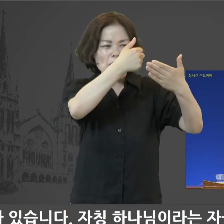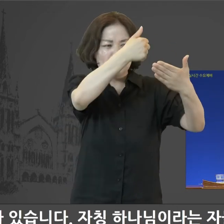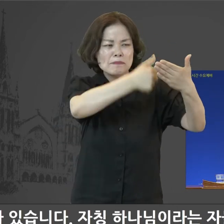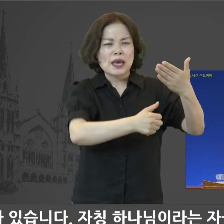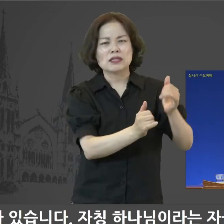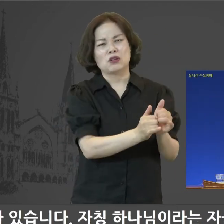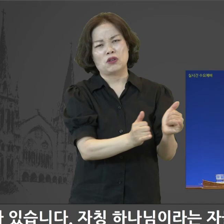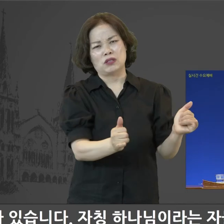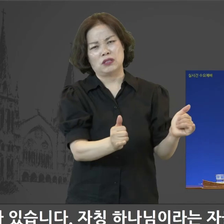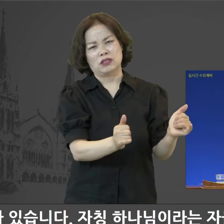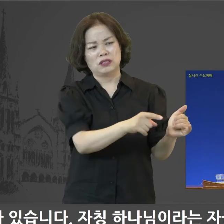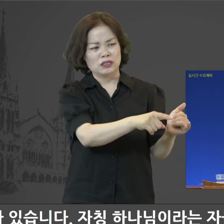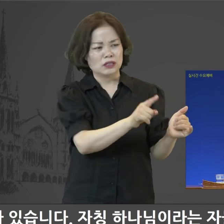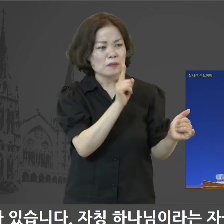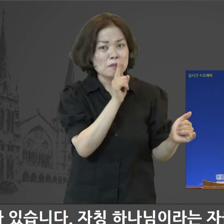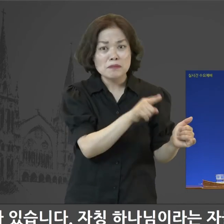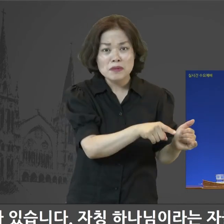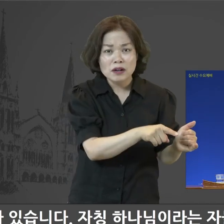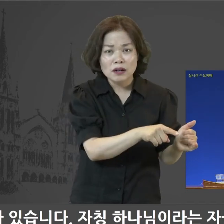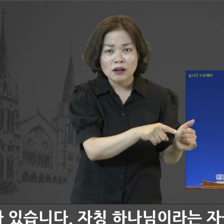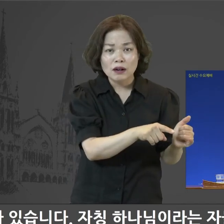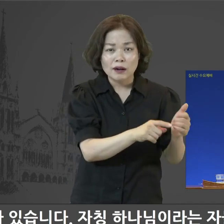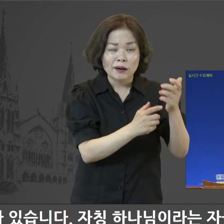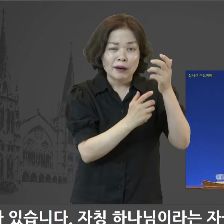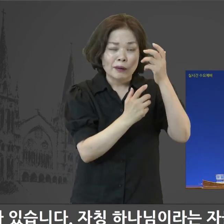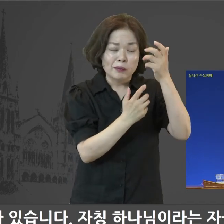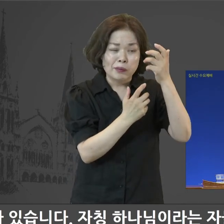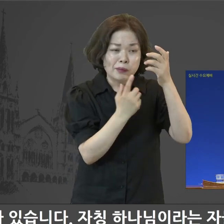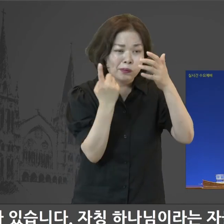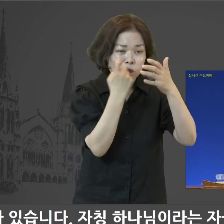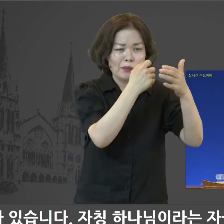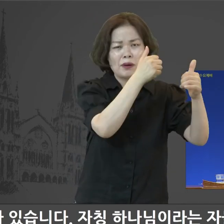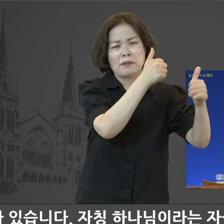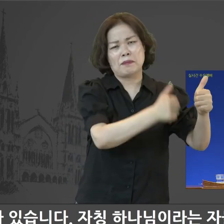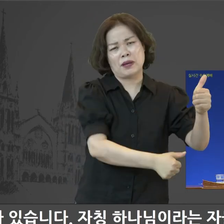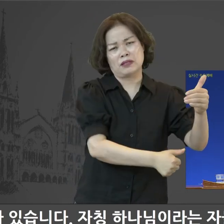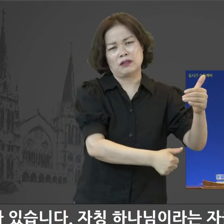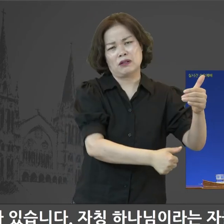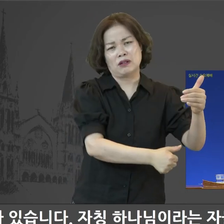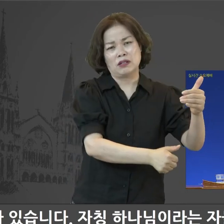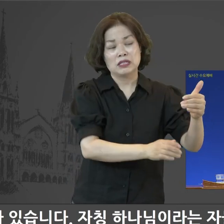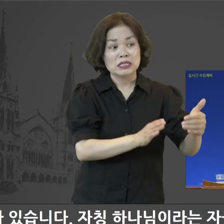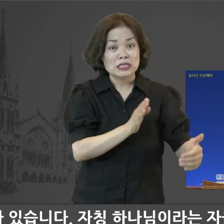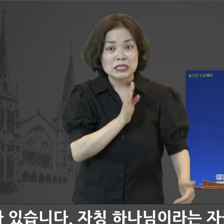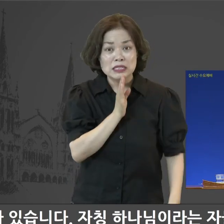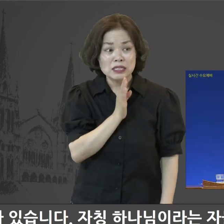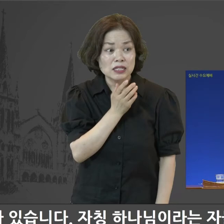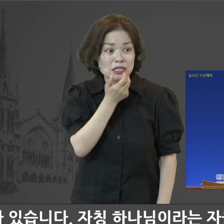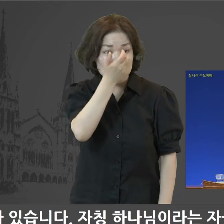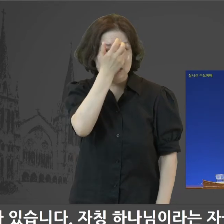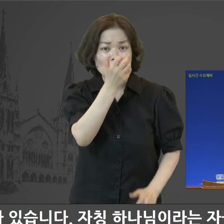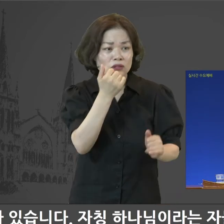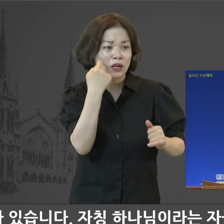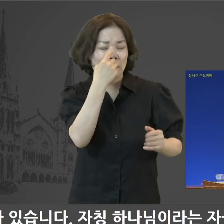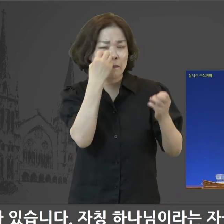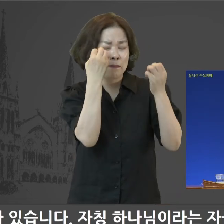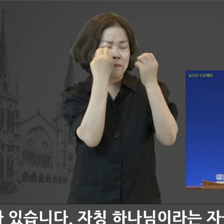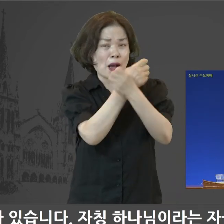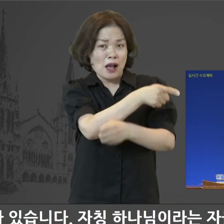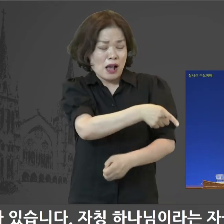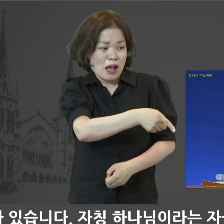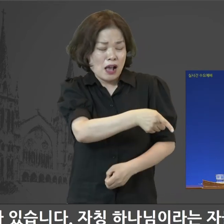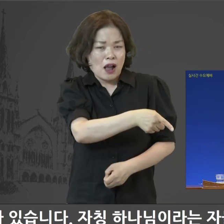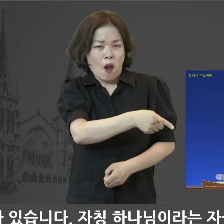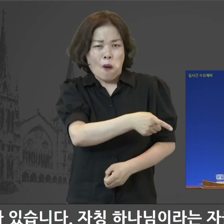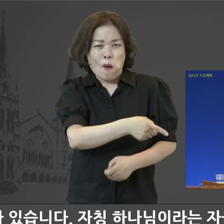있는 자들의 말에 휘둘리고 그런 자들이 진정 신령한 자인 줄 알고